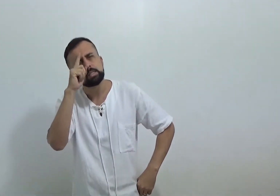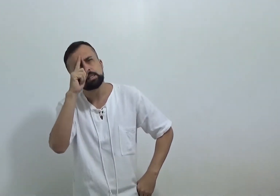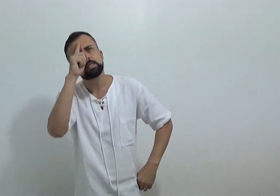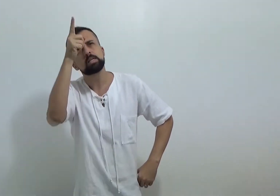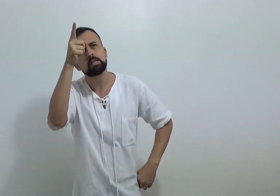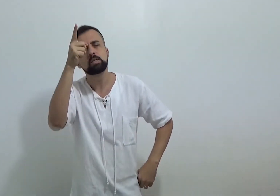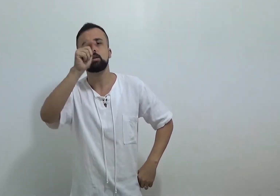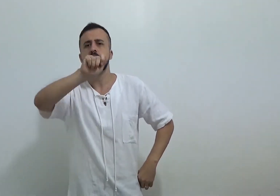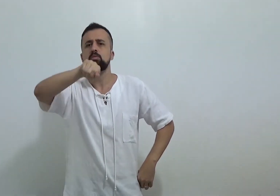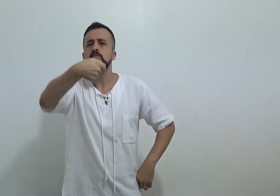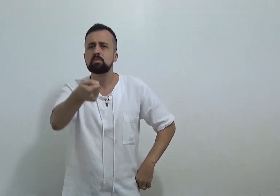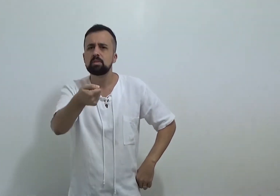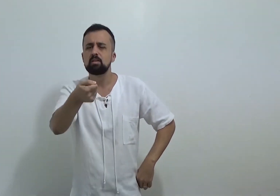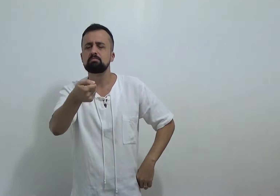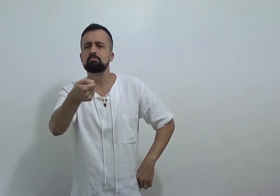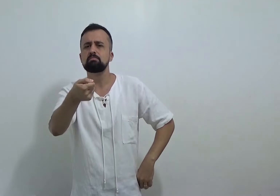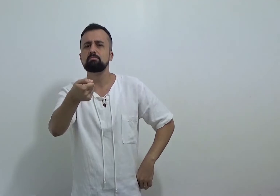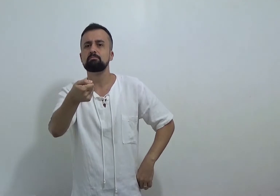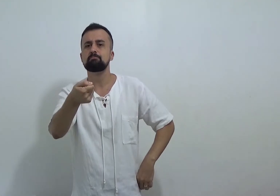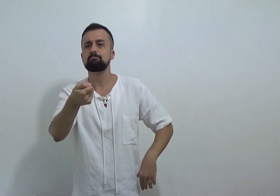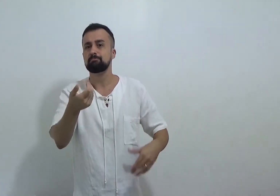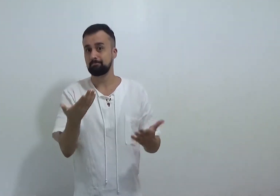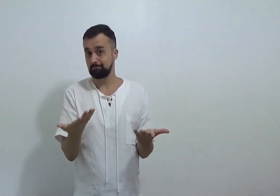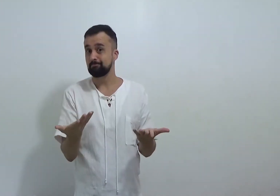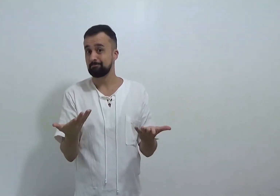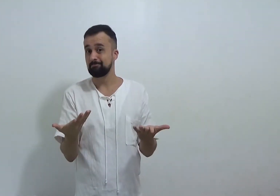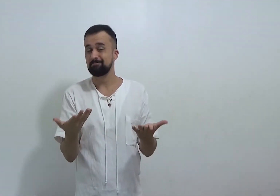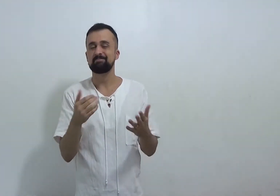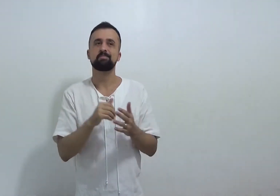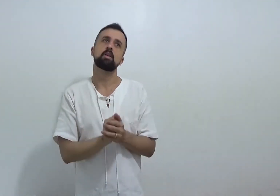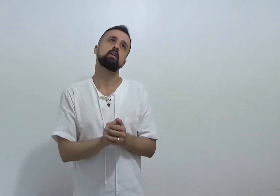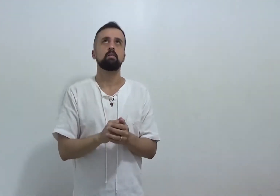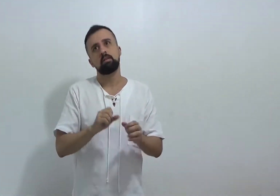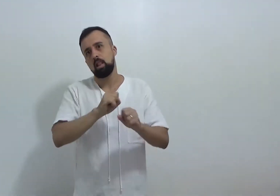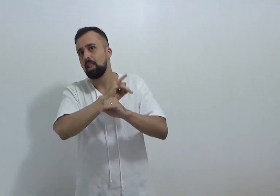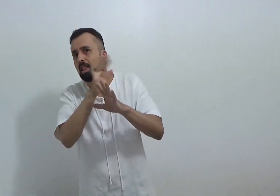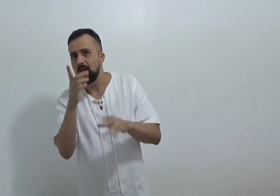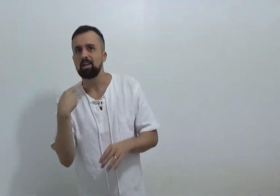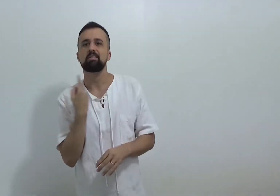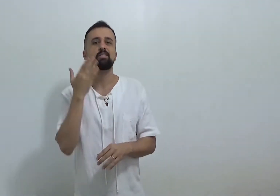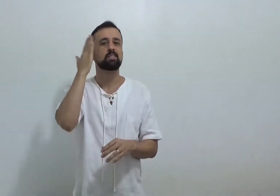Lembram-se que no Fórum 1 eu pedi para vocês pensarem num sinal?